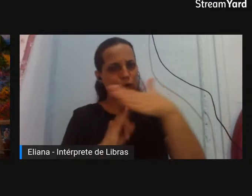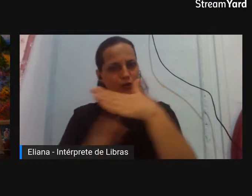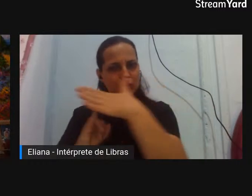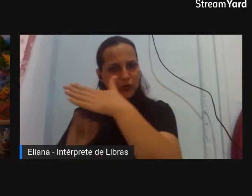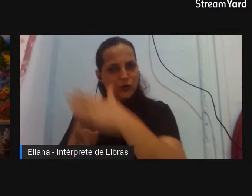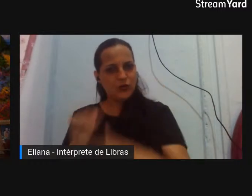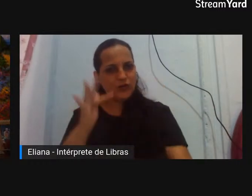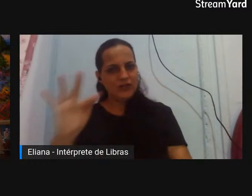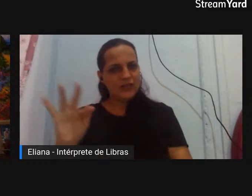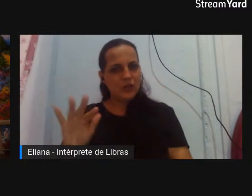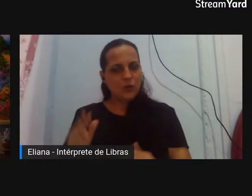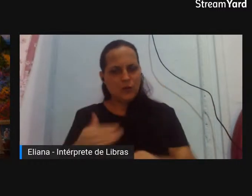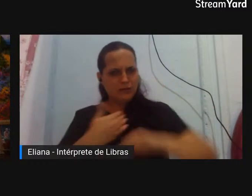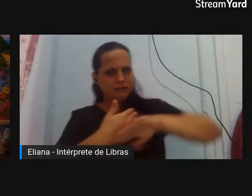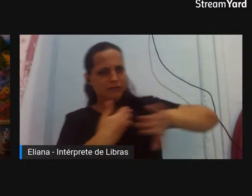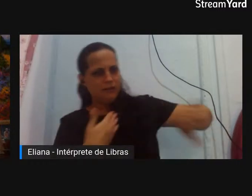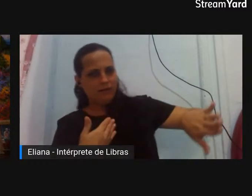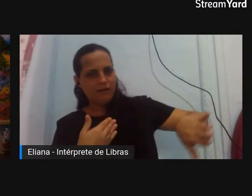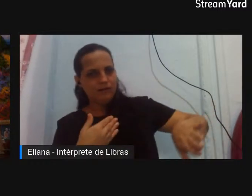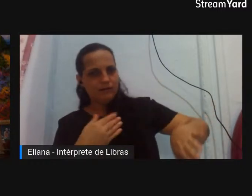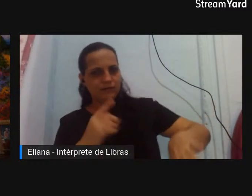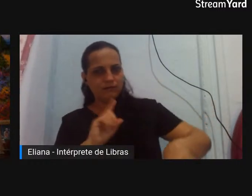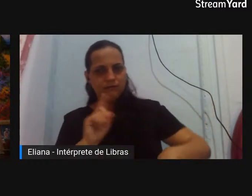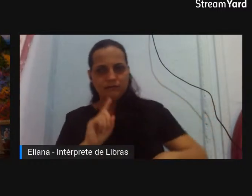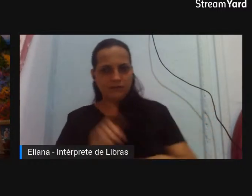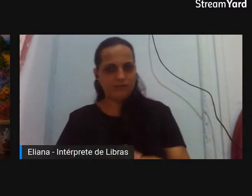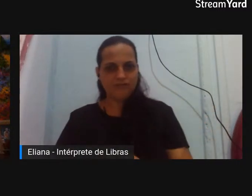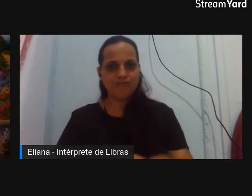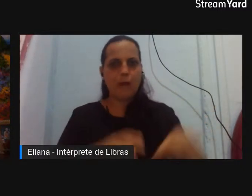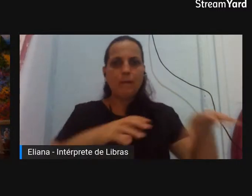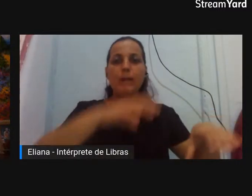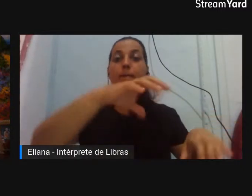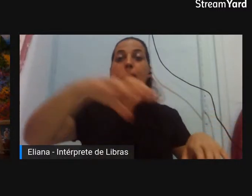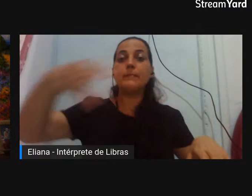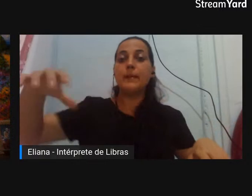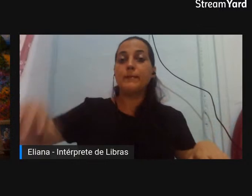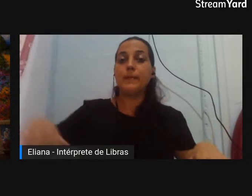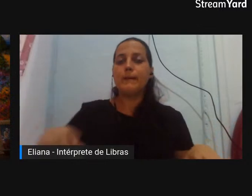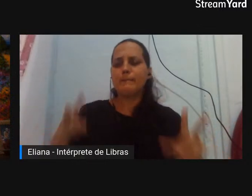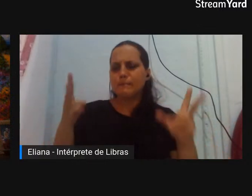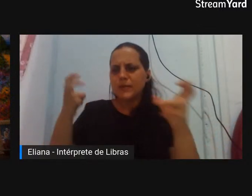forma isolada. Nós temos que ver os institutos